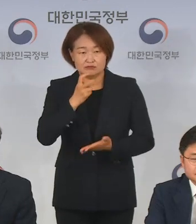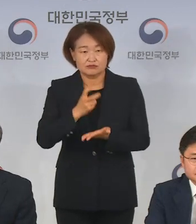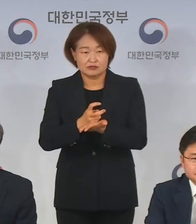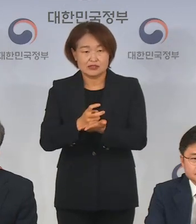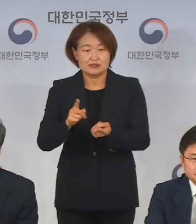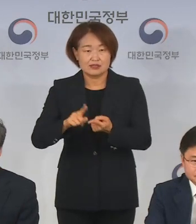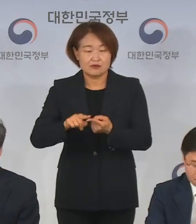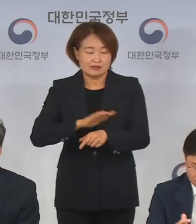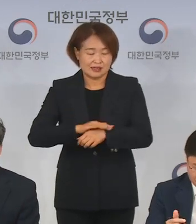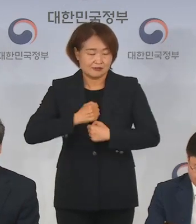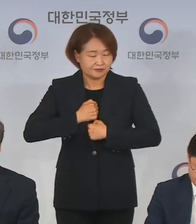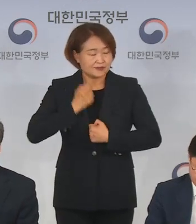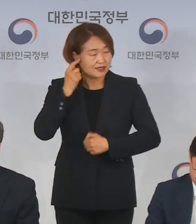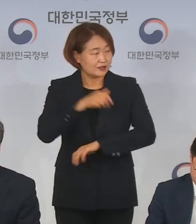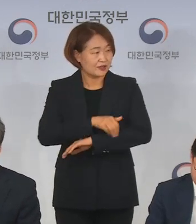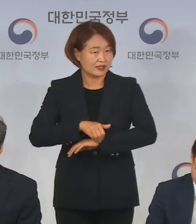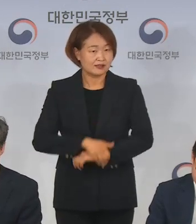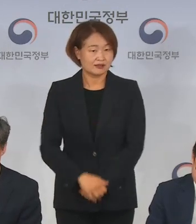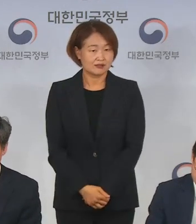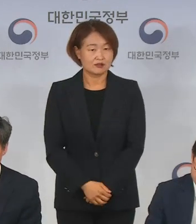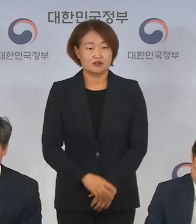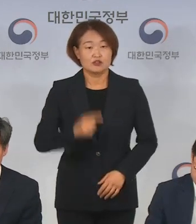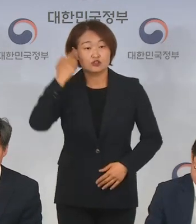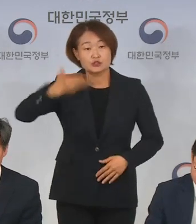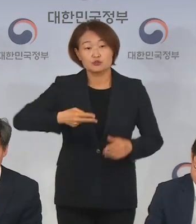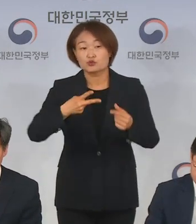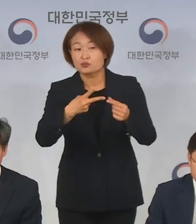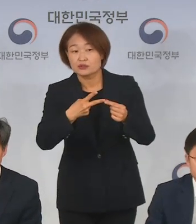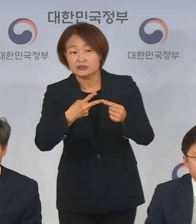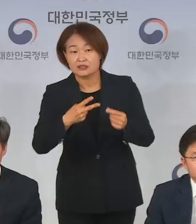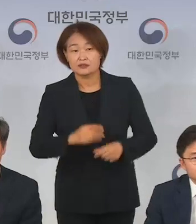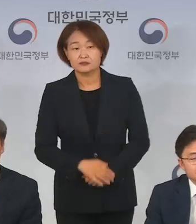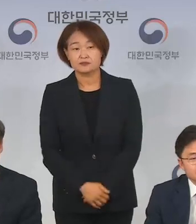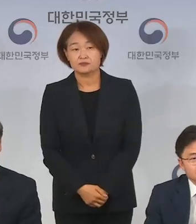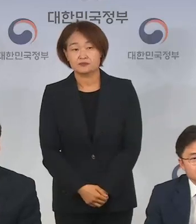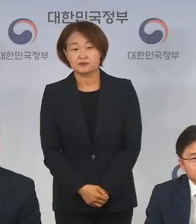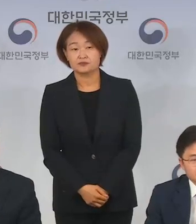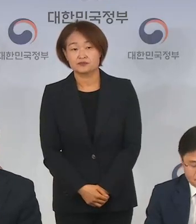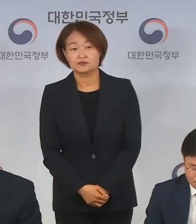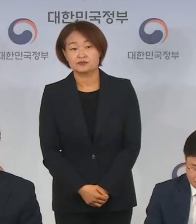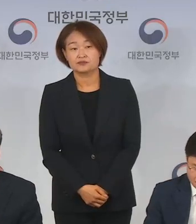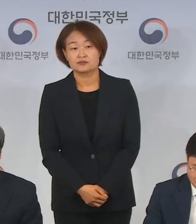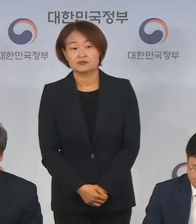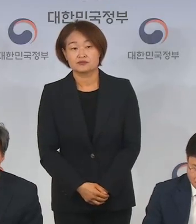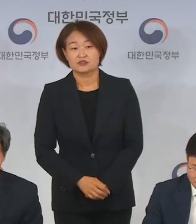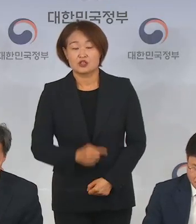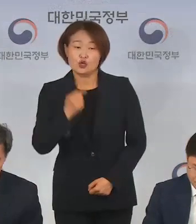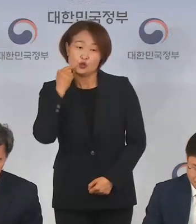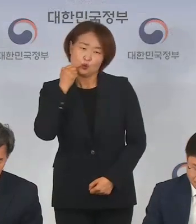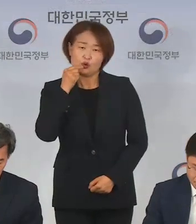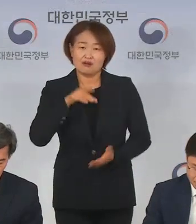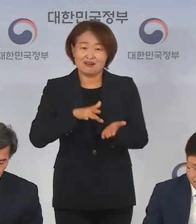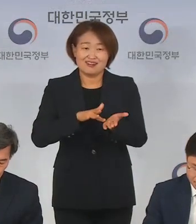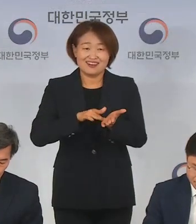협의를 했습니다. 두 번째로 그 아무래도 다핵종 시설 알프스 마이크